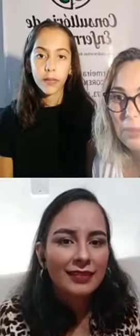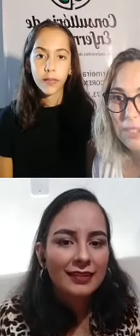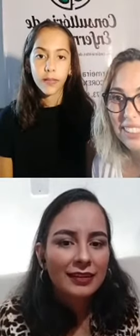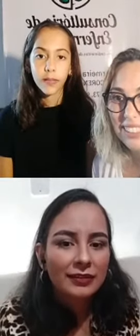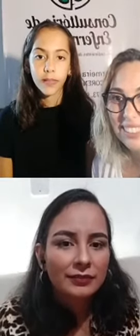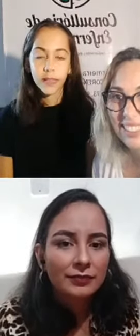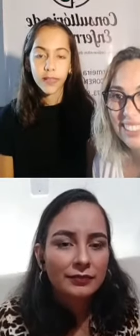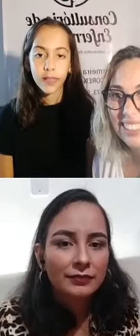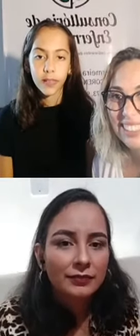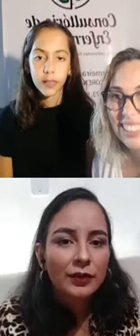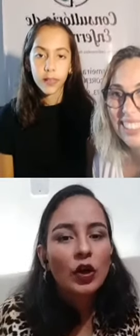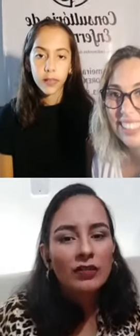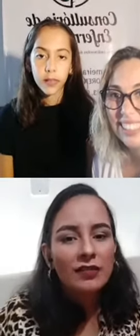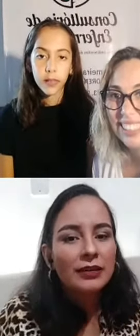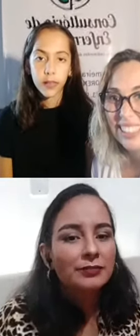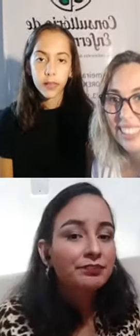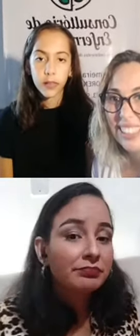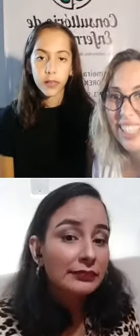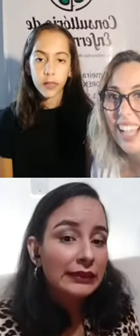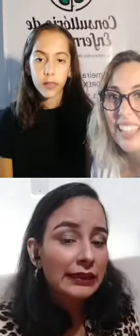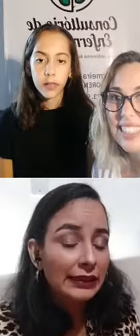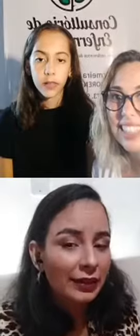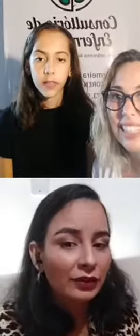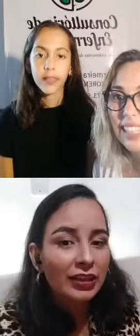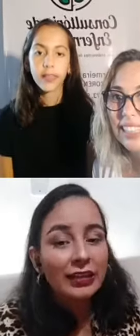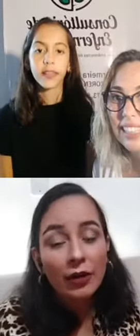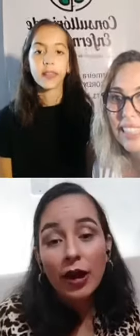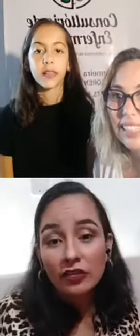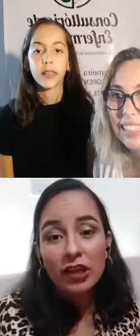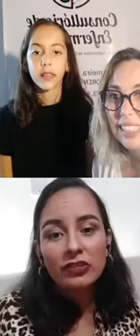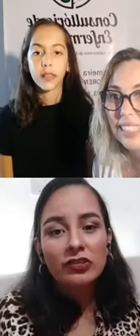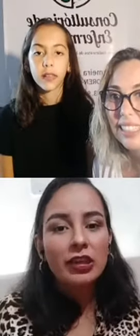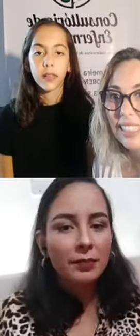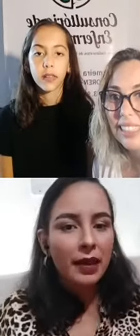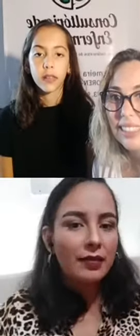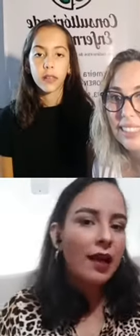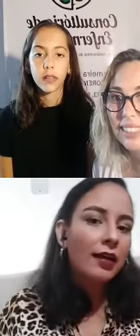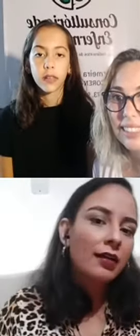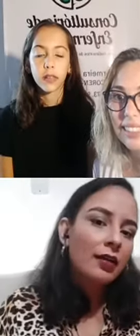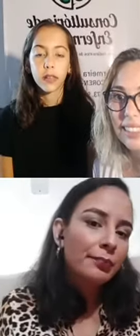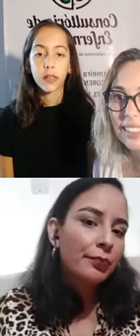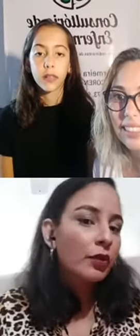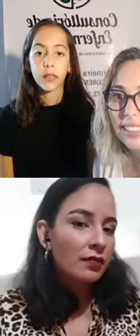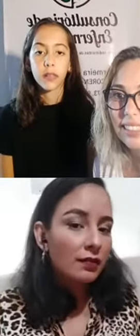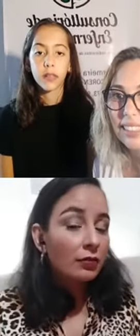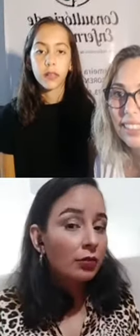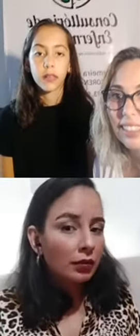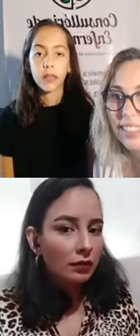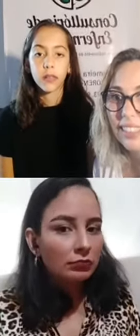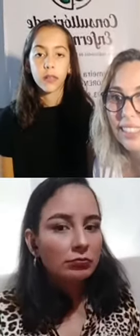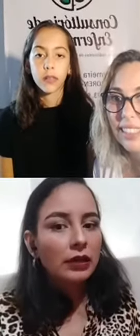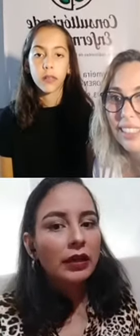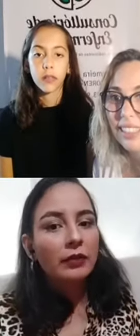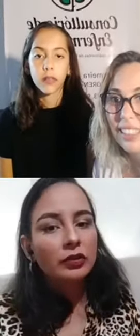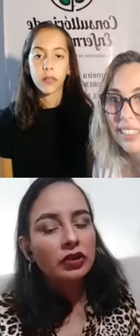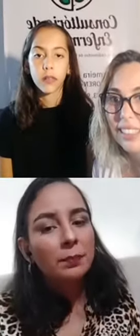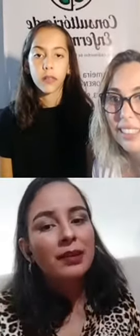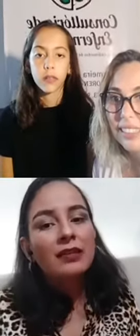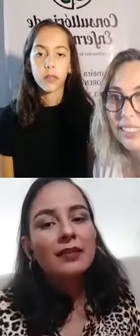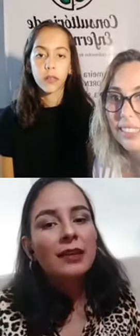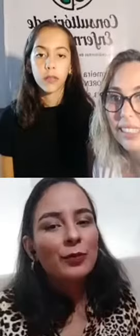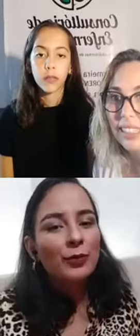Tá me ouvindo? Tô sim. Então, Janaína, eu acho que a gente tem que prezar por essa segurança, né? Eu